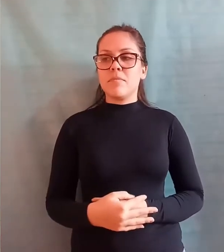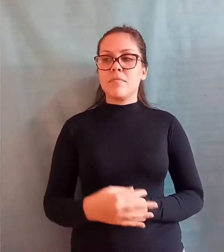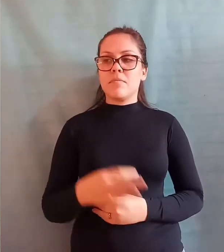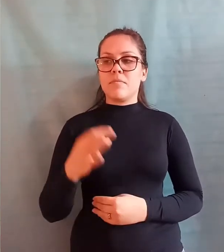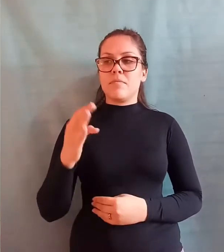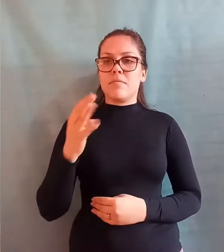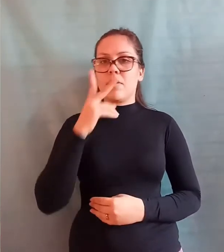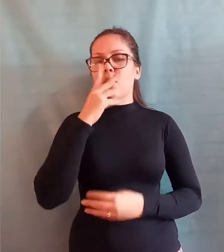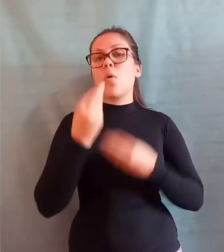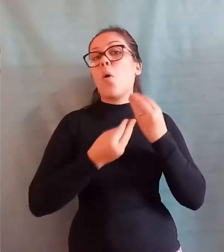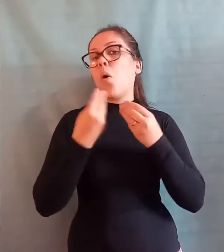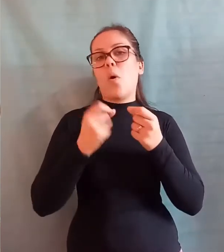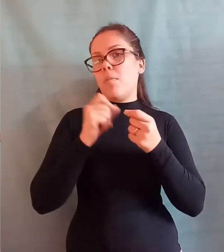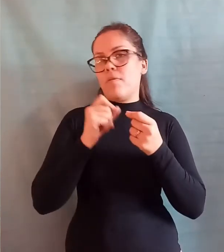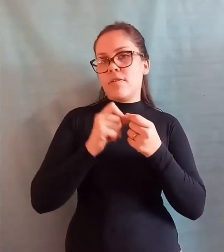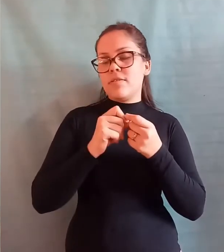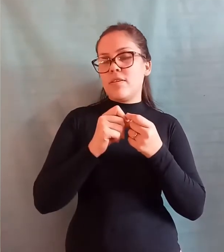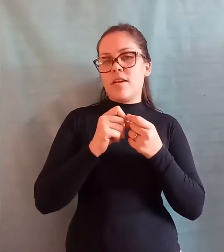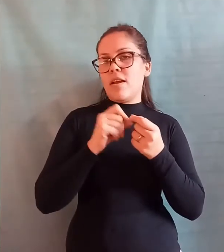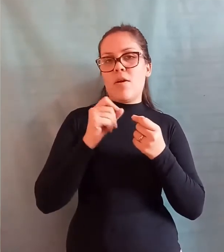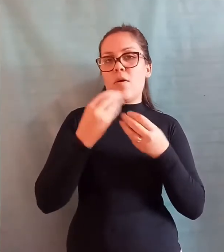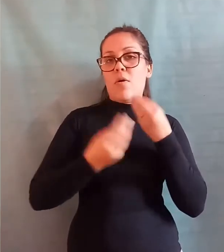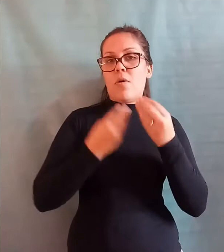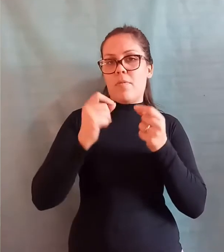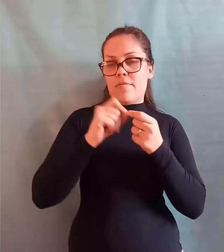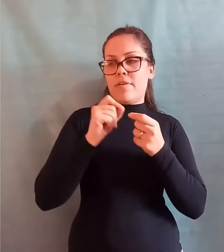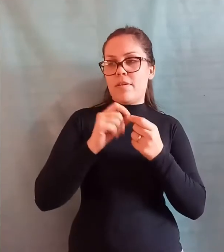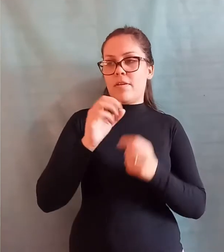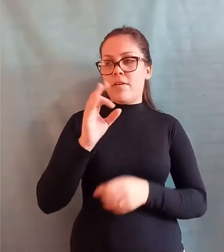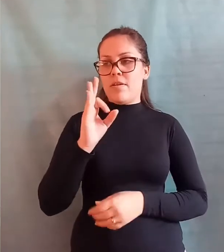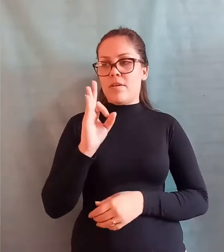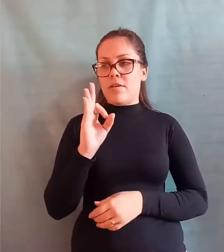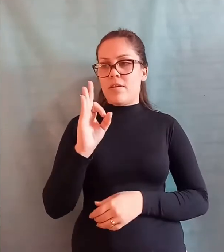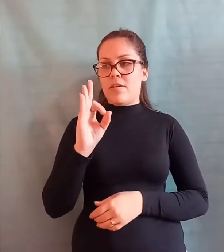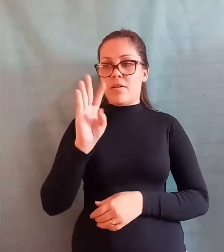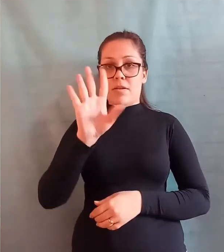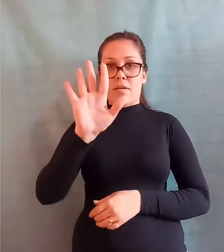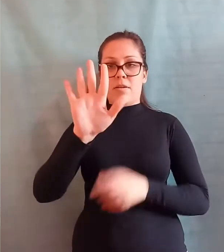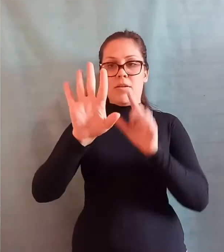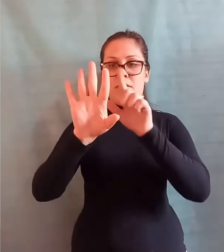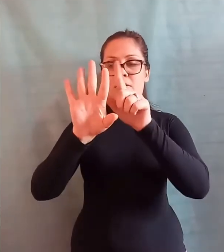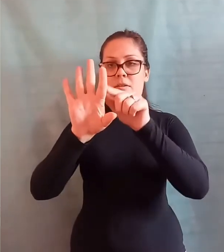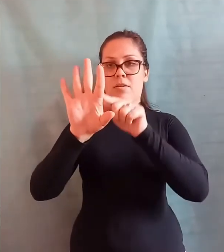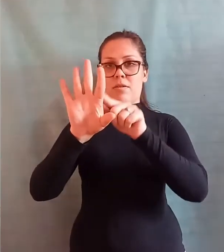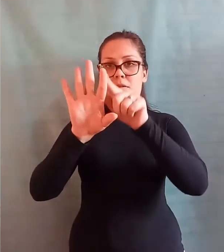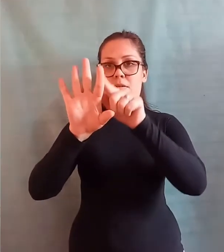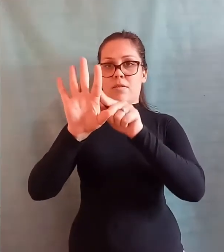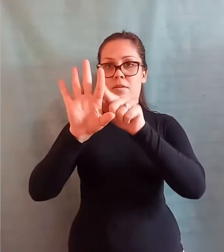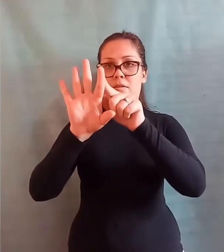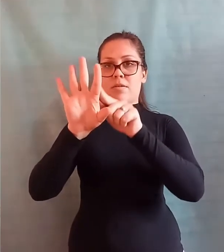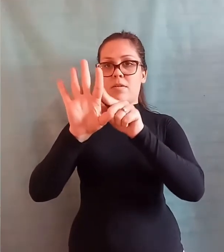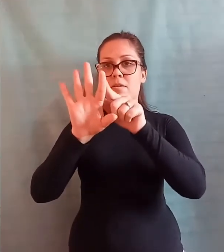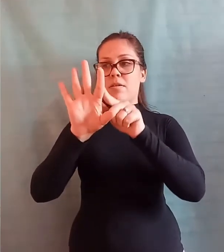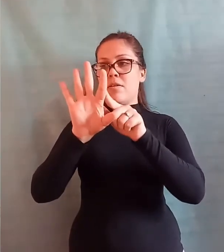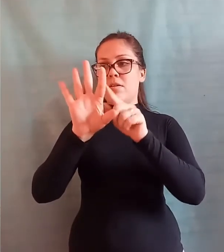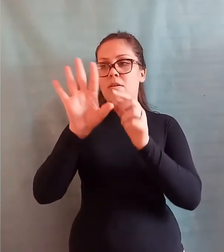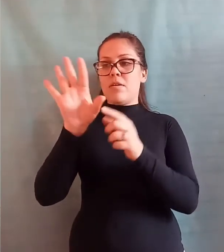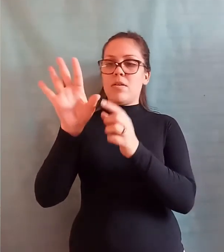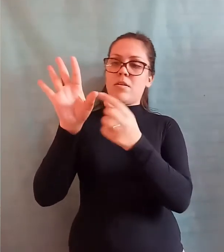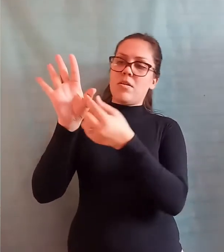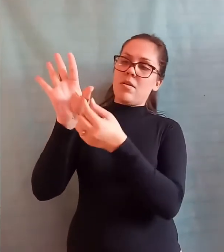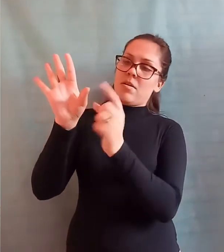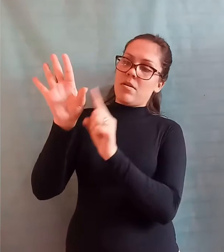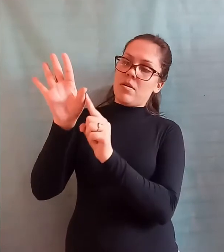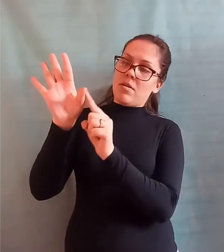o dedo indicador, como fazer, né? Como fazer o Yanana Mudra? Vocês pegam o dedo indicador e